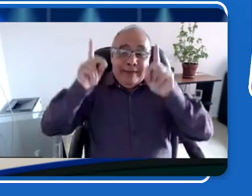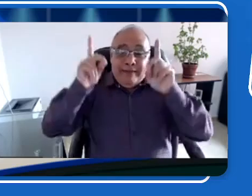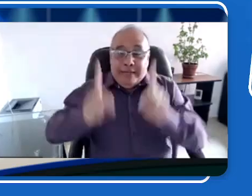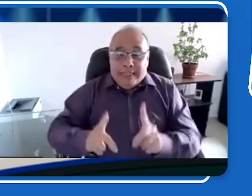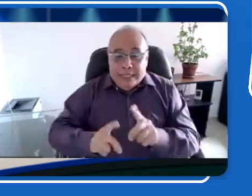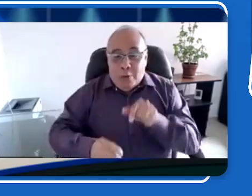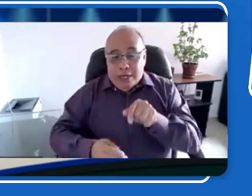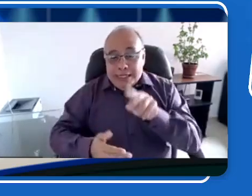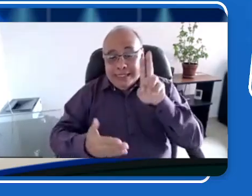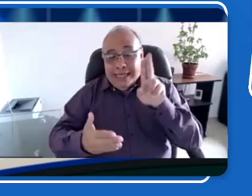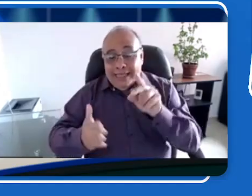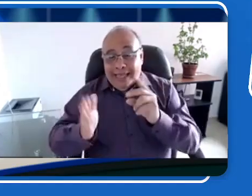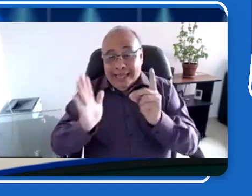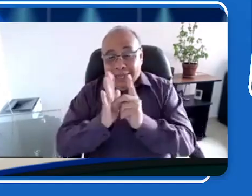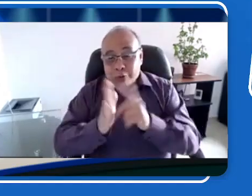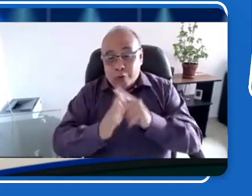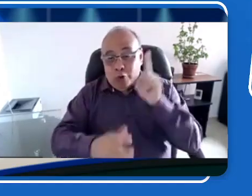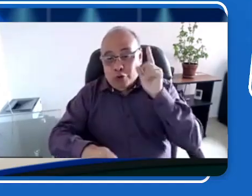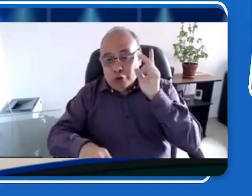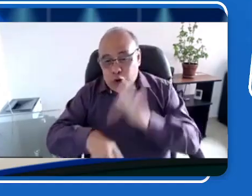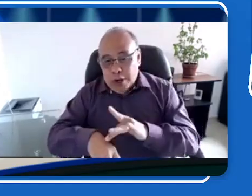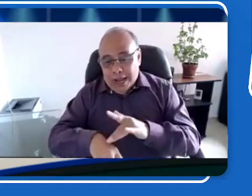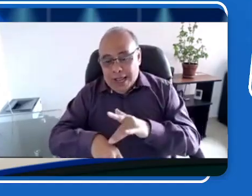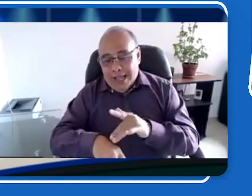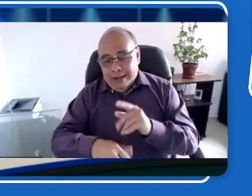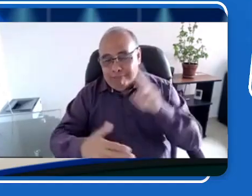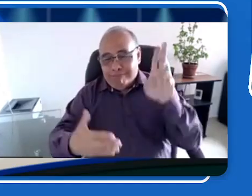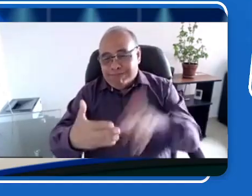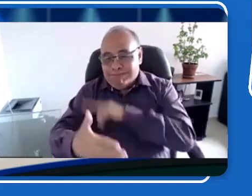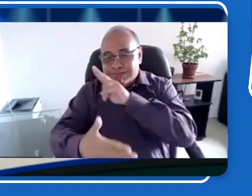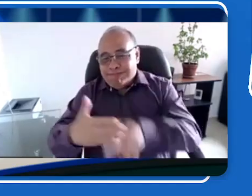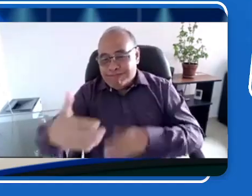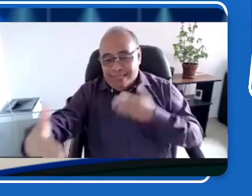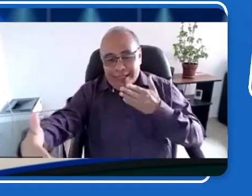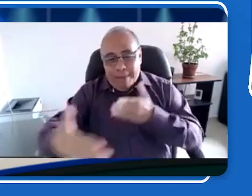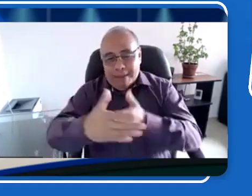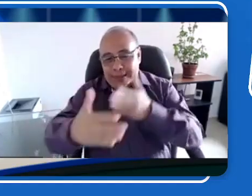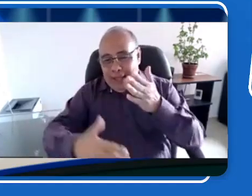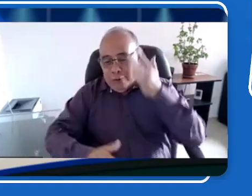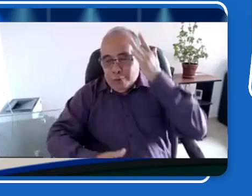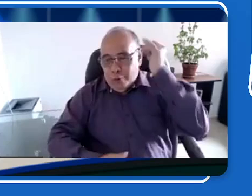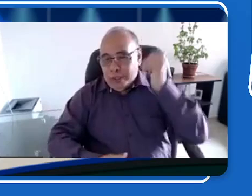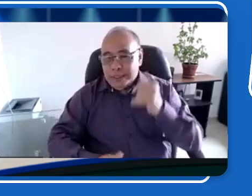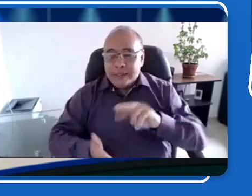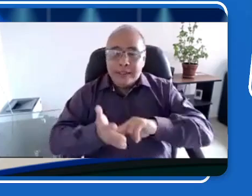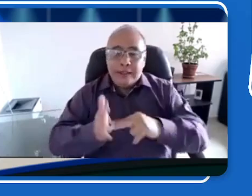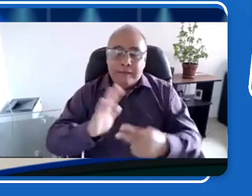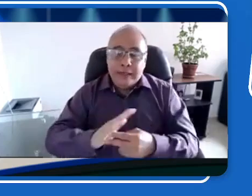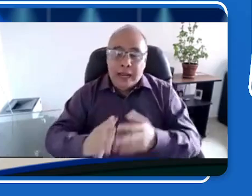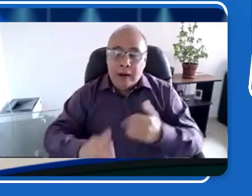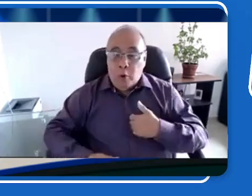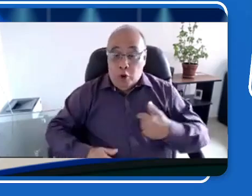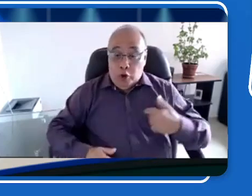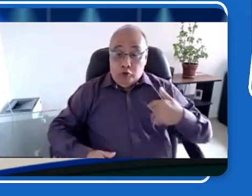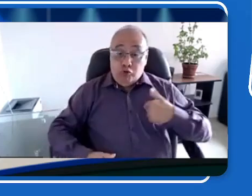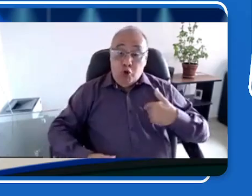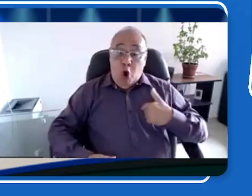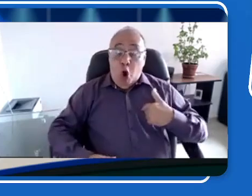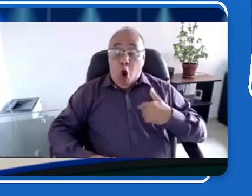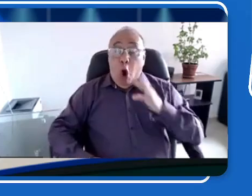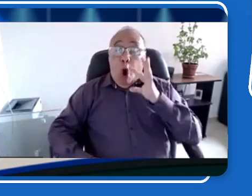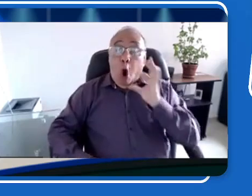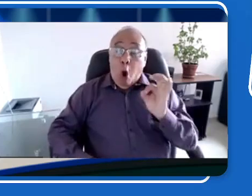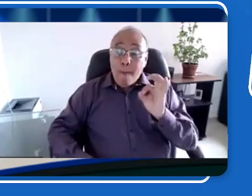Ok. Bueno, definitivamente este decreto toca pedir esta nulidad a través